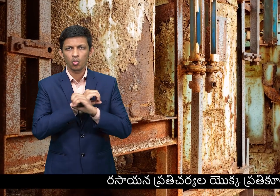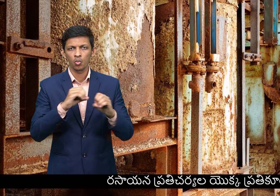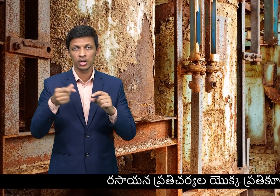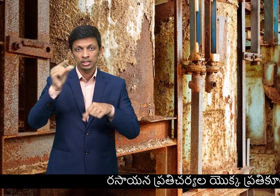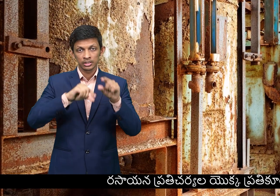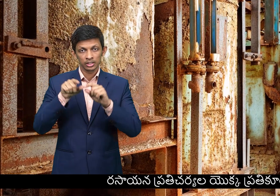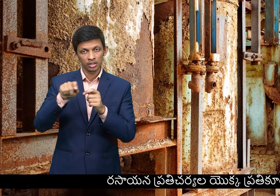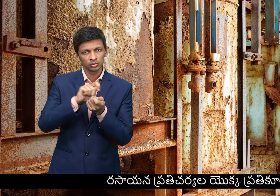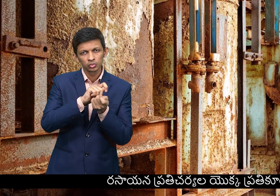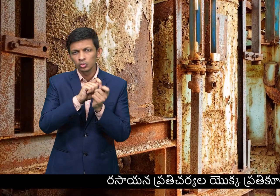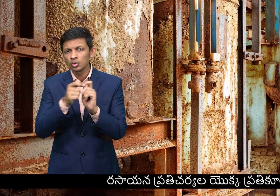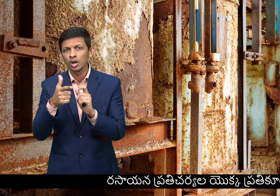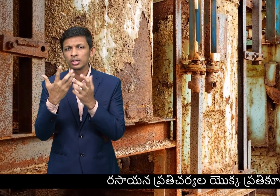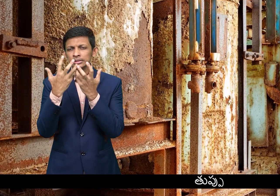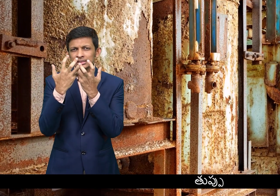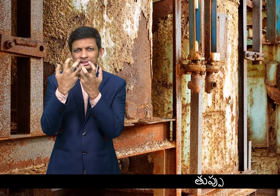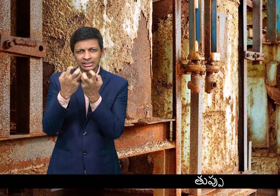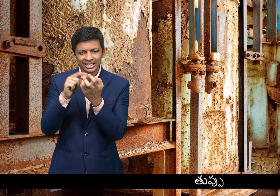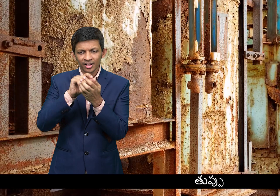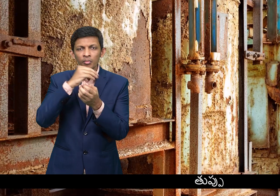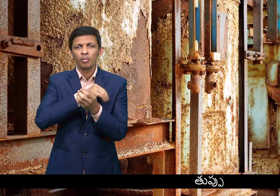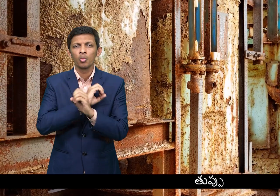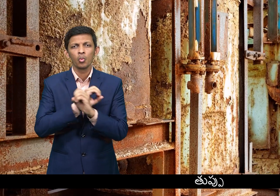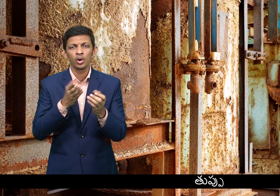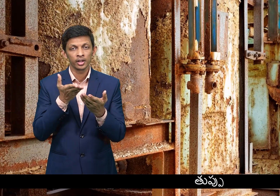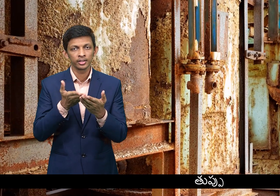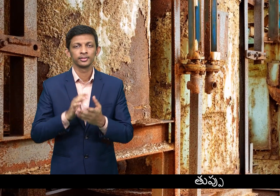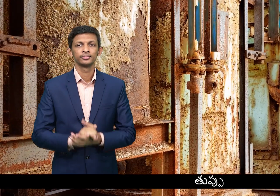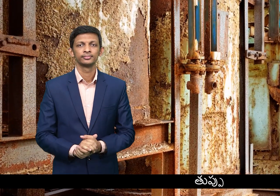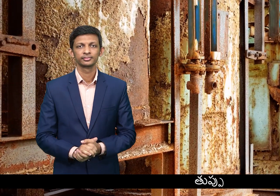రసాయన ప్రతిచర్యల యొక్క ప్రతికూలతలు. తుప్పు.